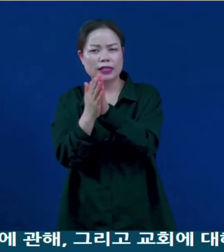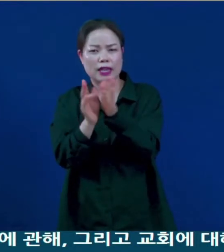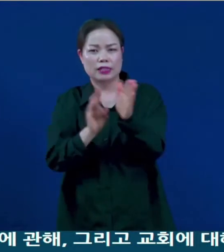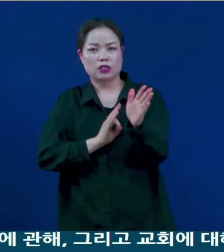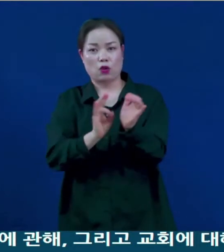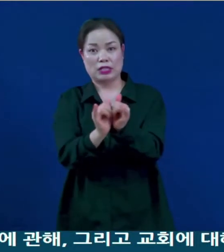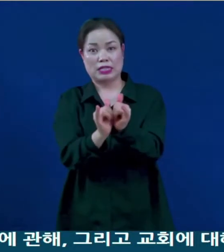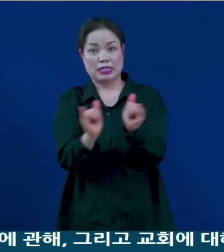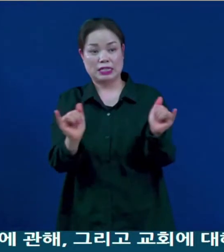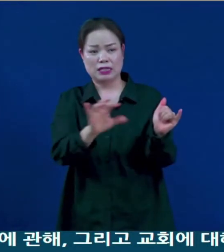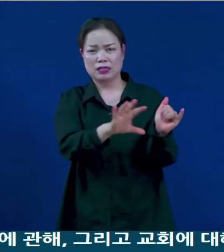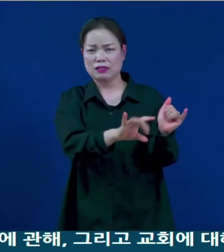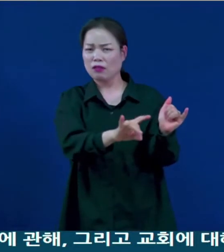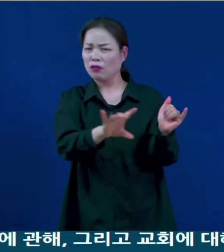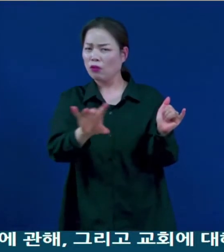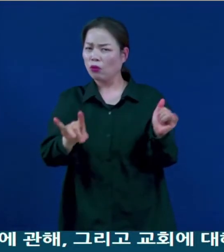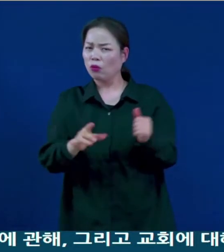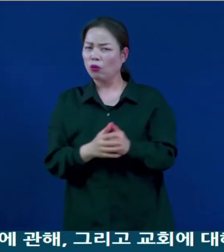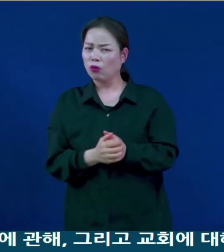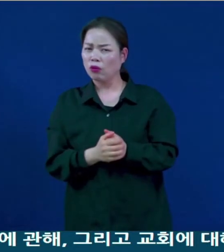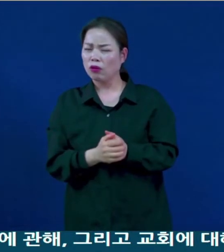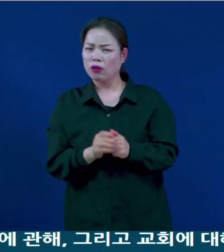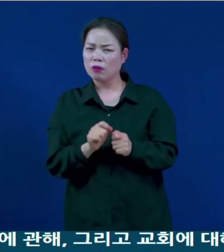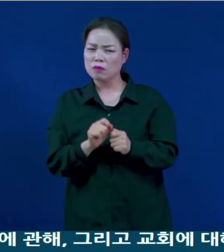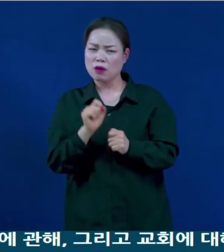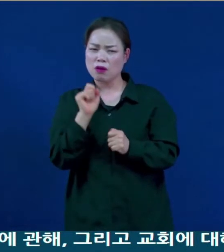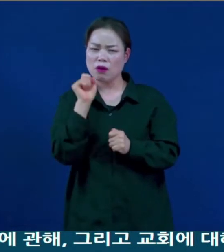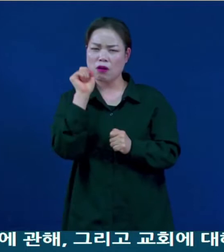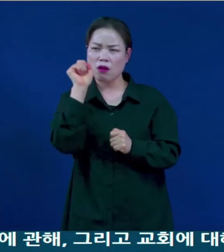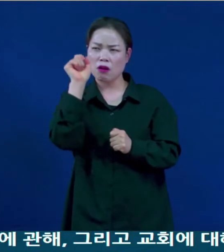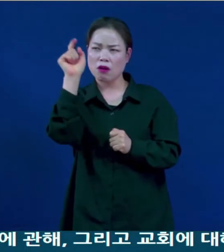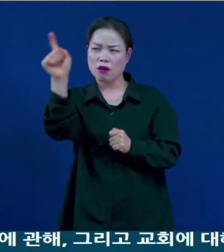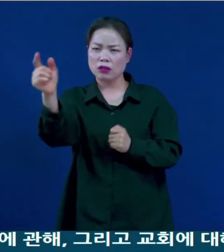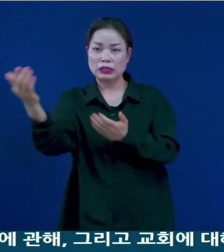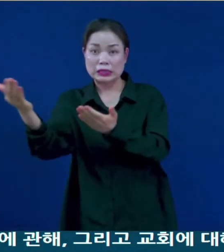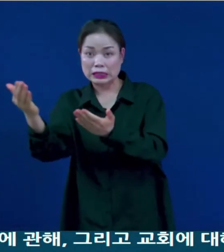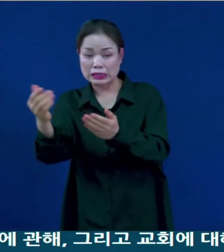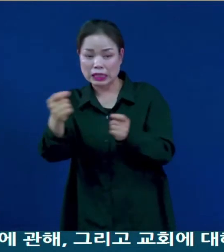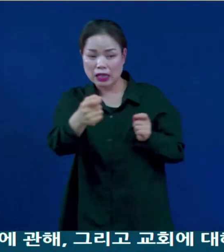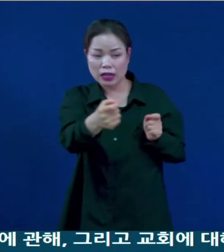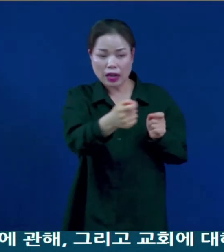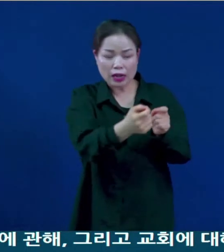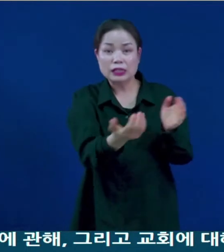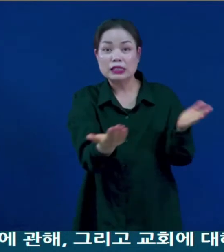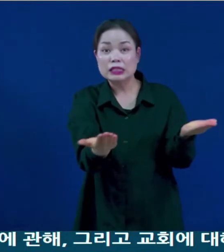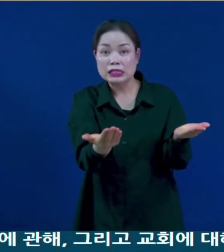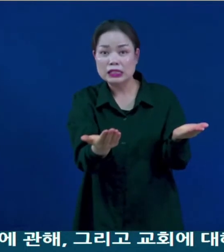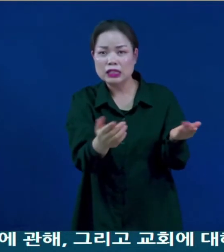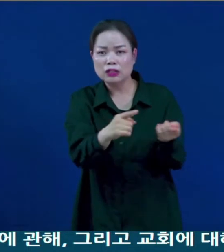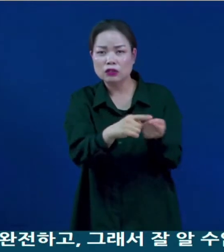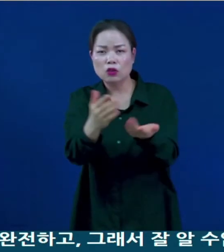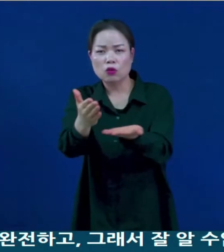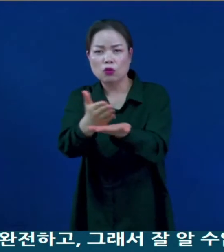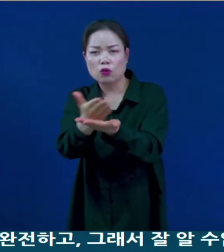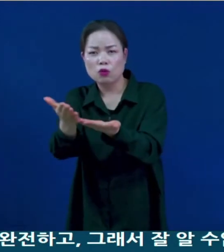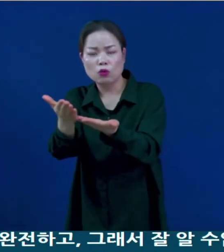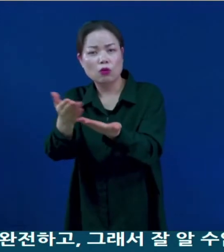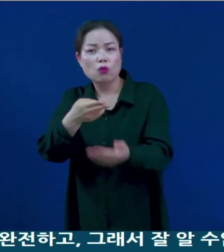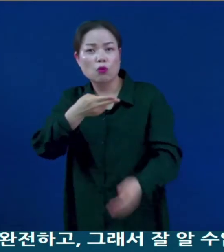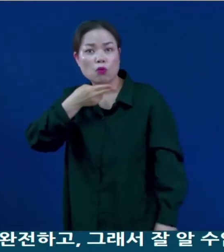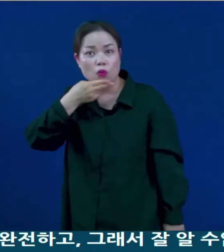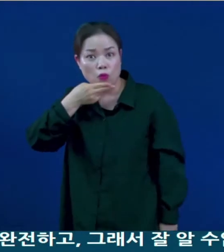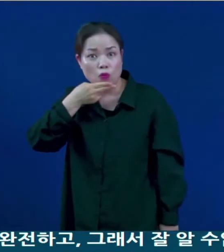선지자들이 때로 멀리 이루어질과 가까이 이루어질 일을 마치 구별하지